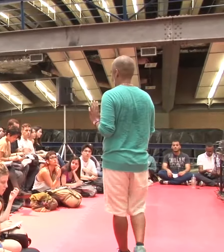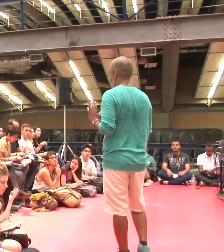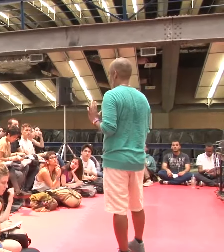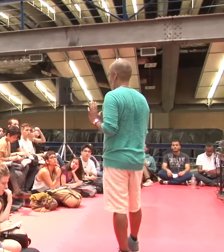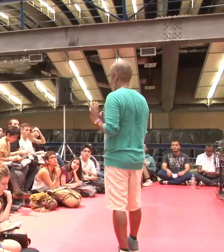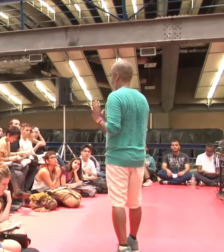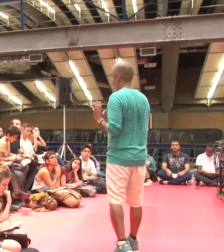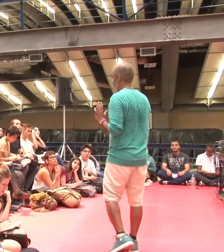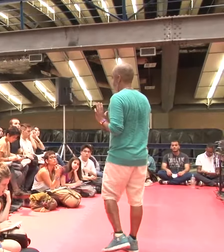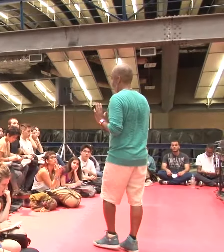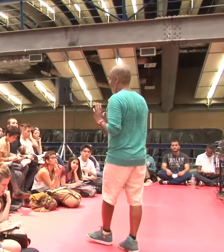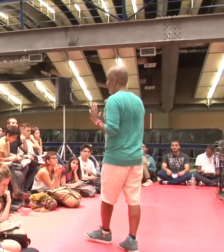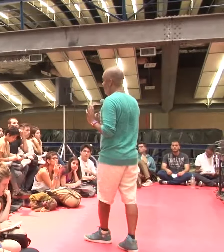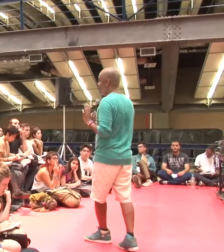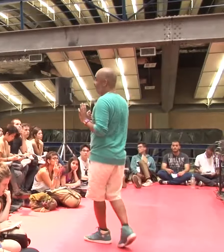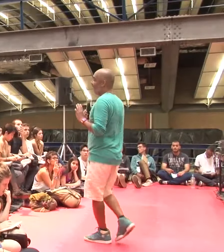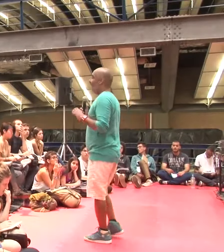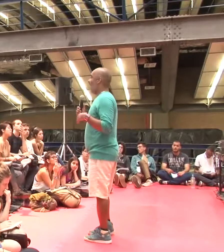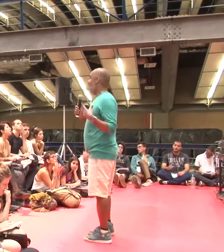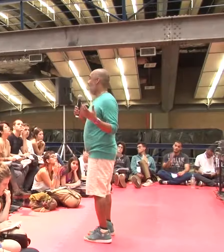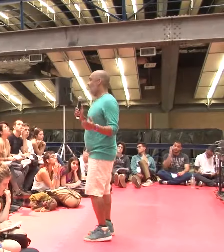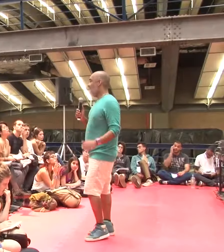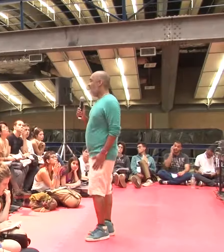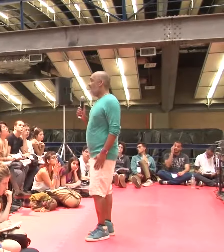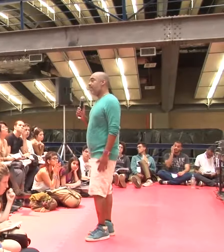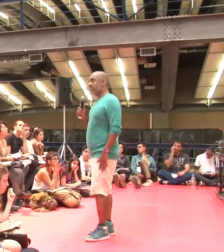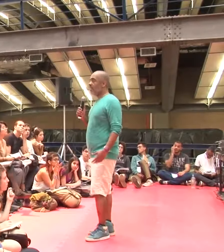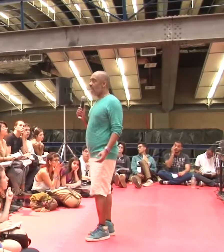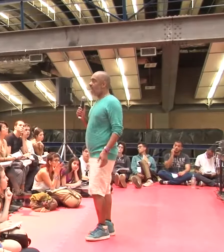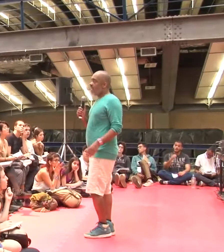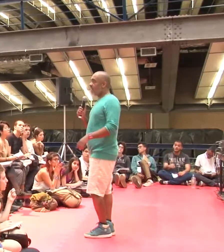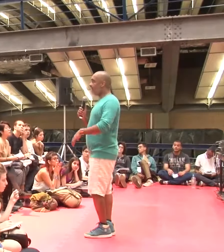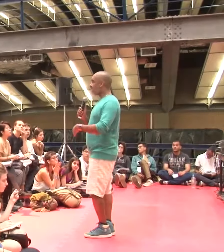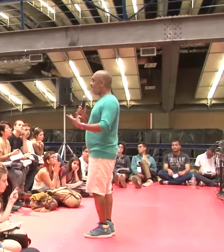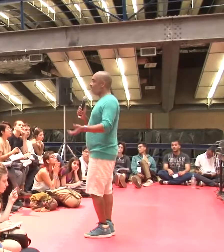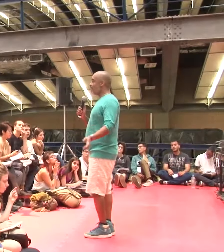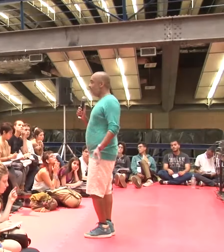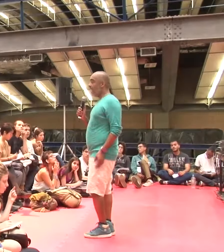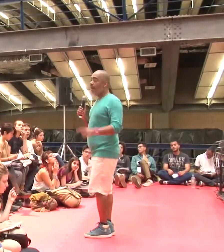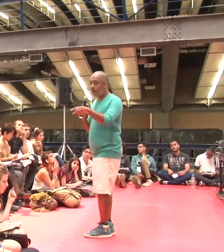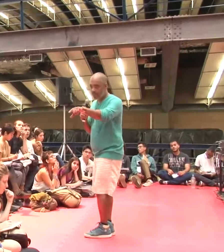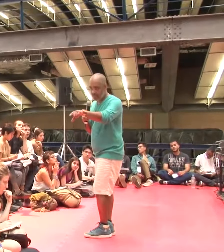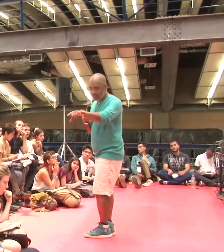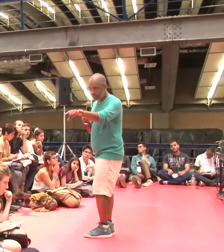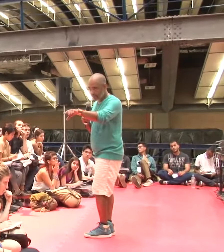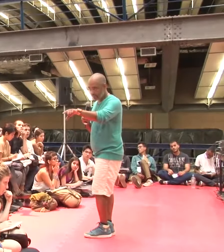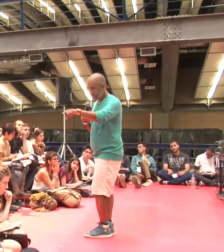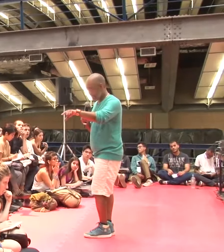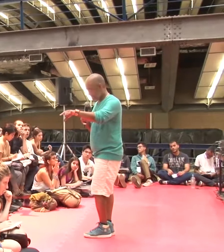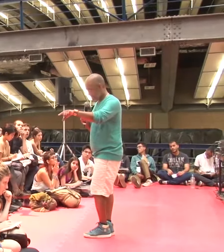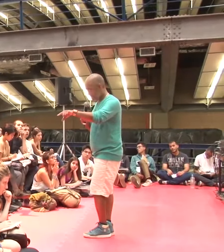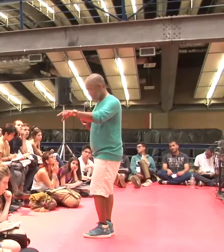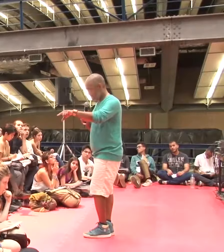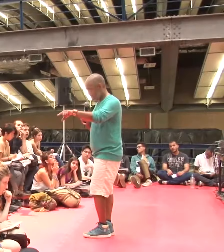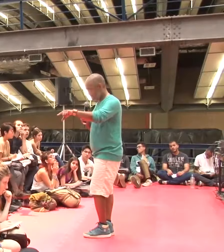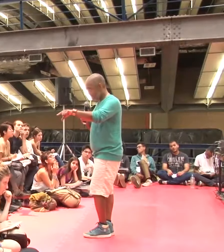XIX. Não dá para a personagem, tanta saída para a mulher hoje.